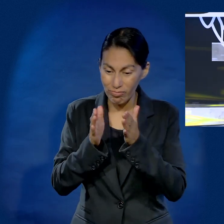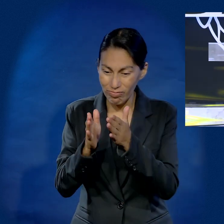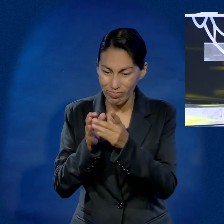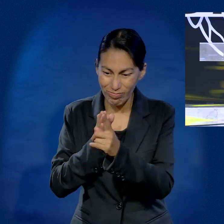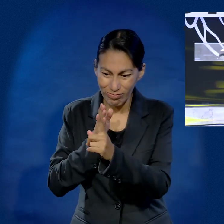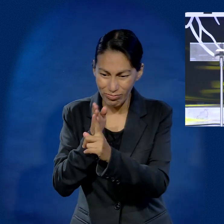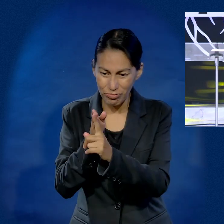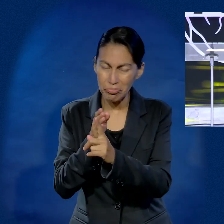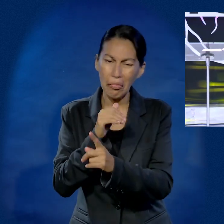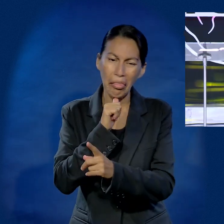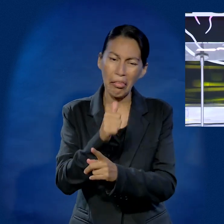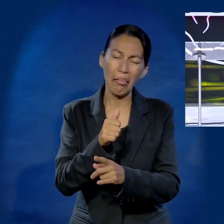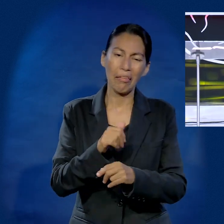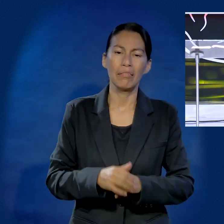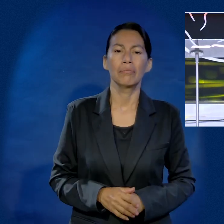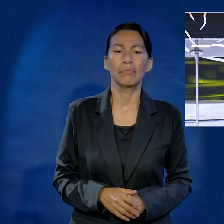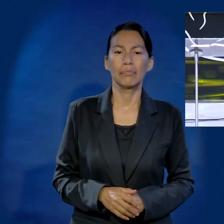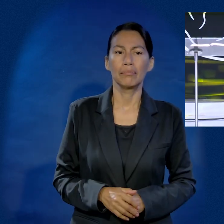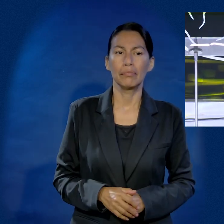pero no concretan nada.